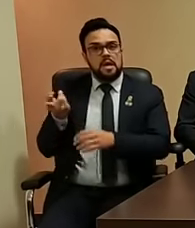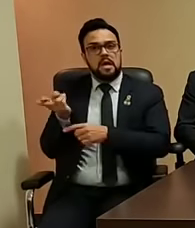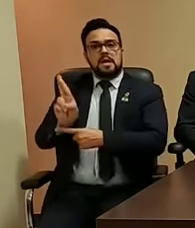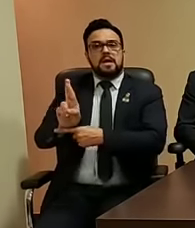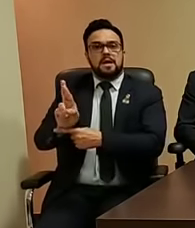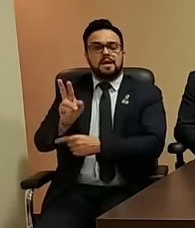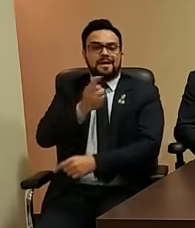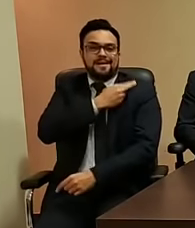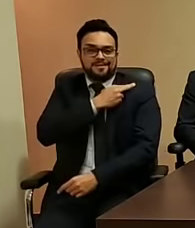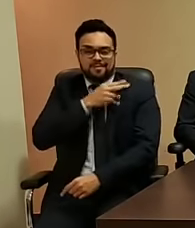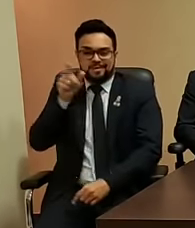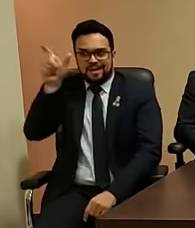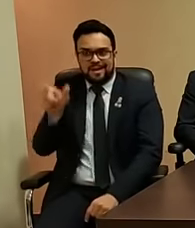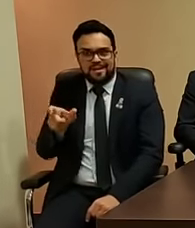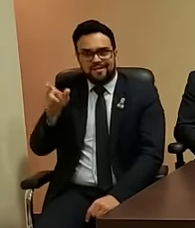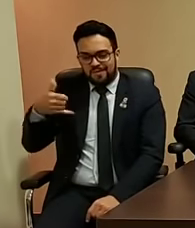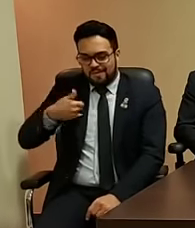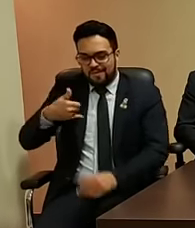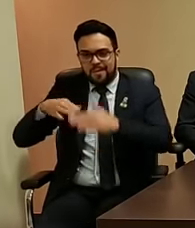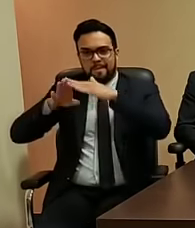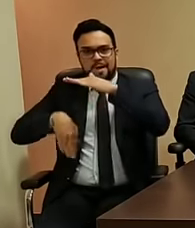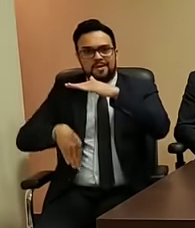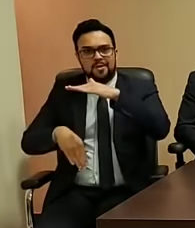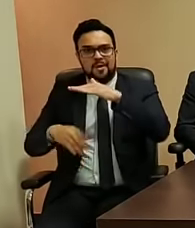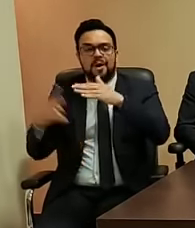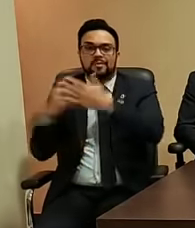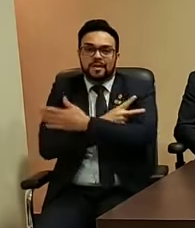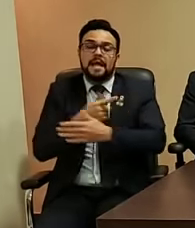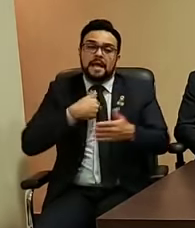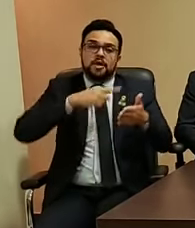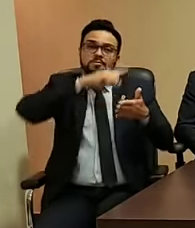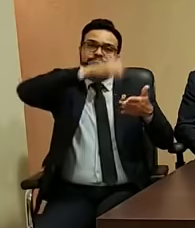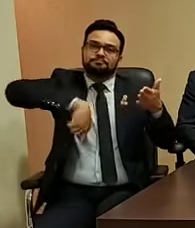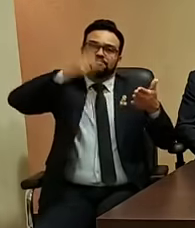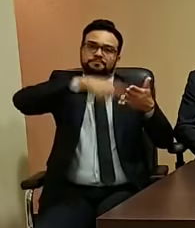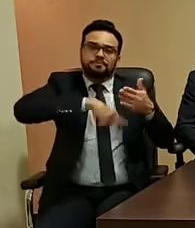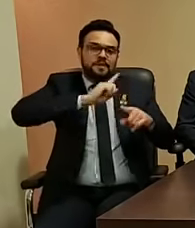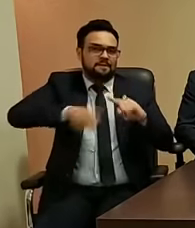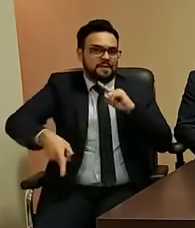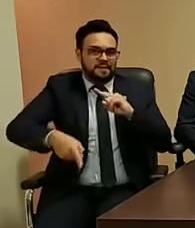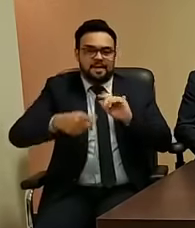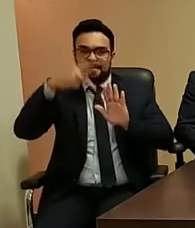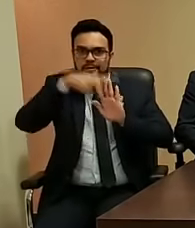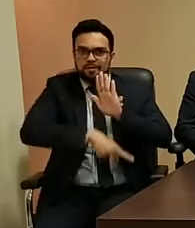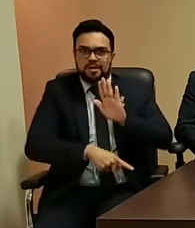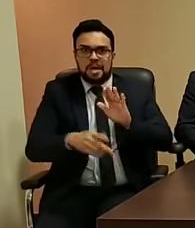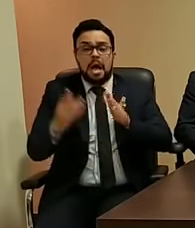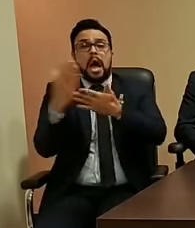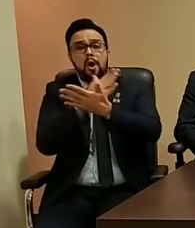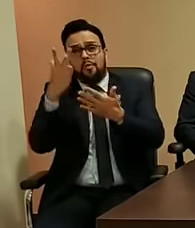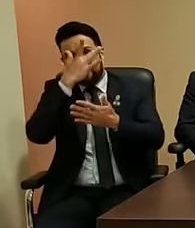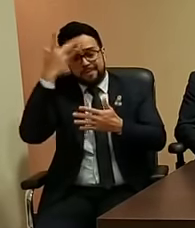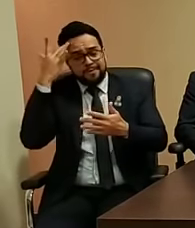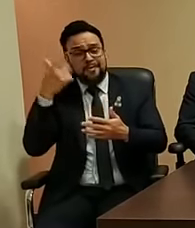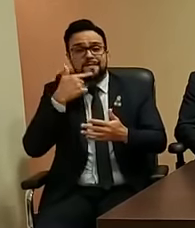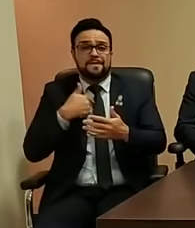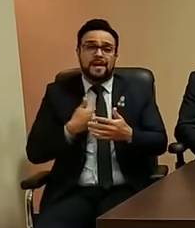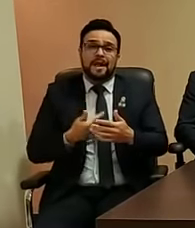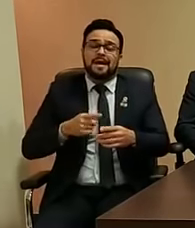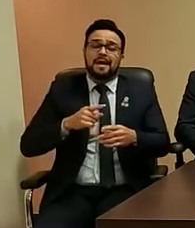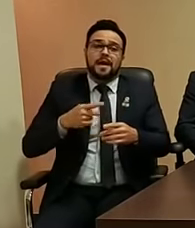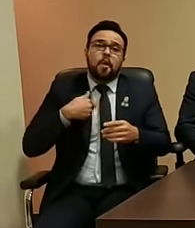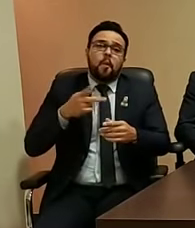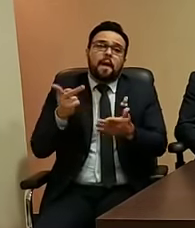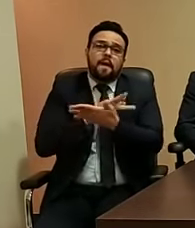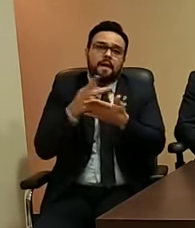que porventura tiver sofrido uma agressão. Bem, eu vetei o projeto. Teve gente que acha que eu errei, que nós devemos